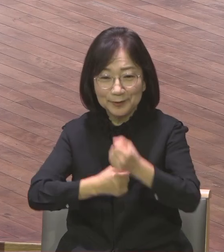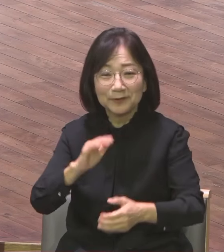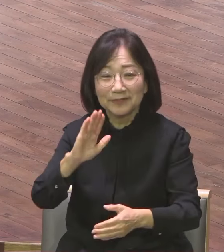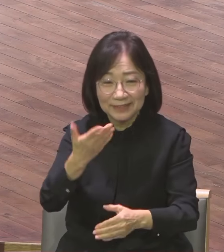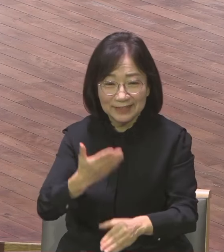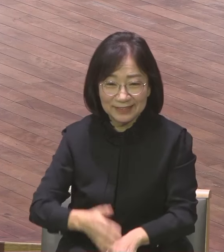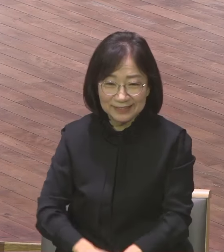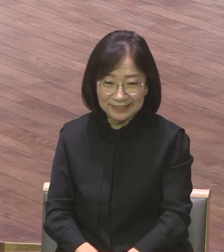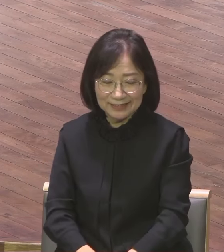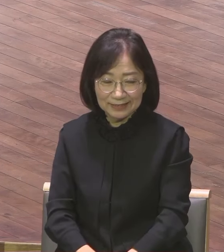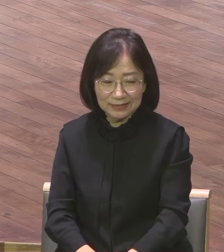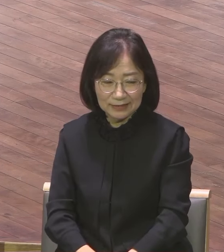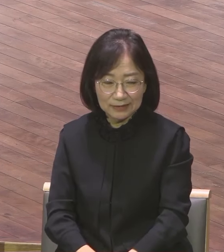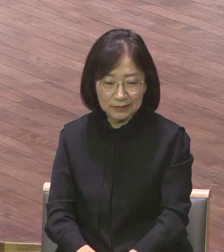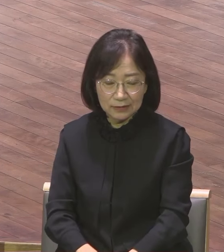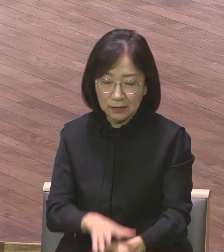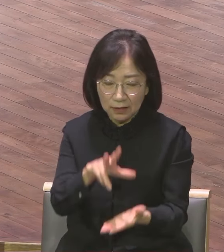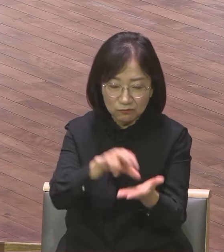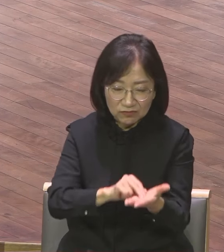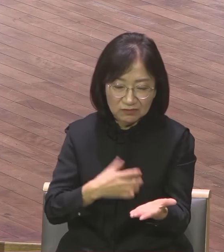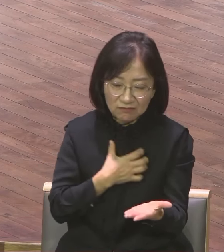맡겨버려. 아무 문제가 없어.